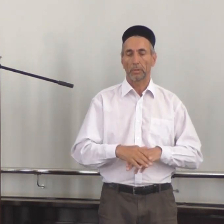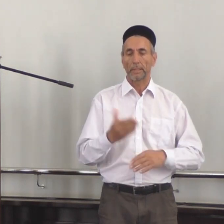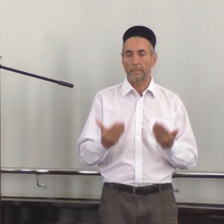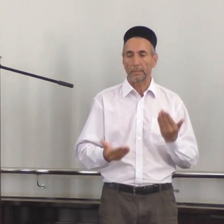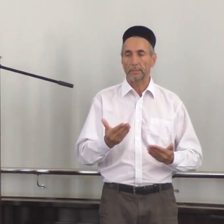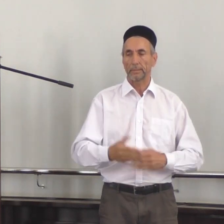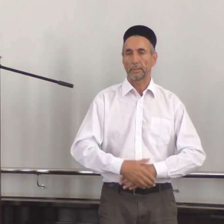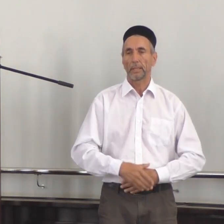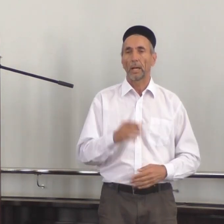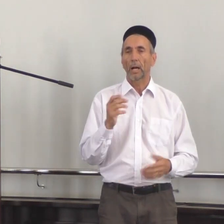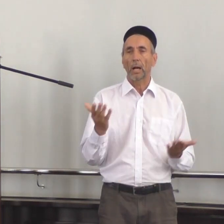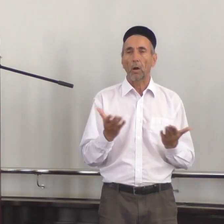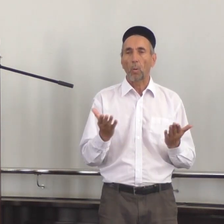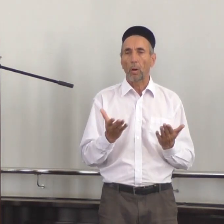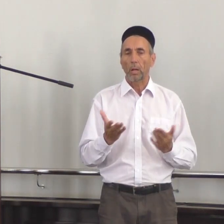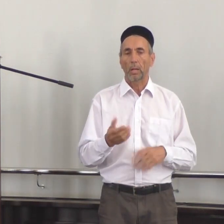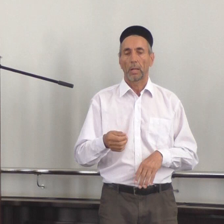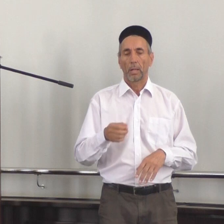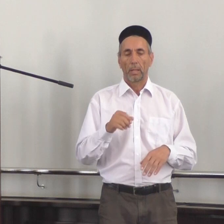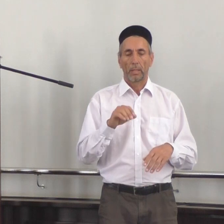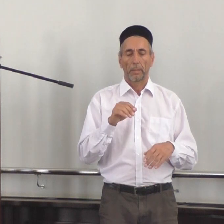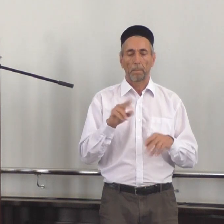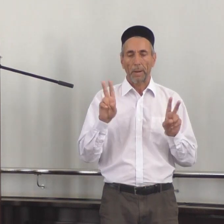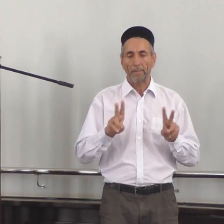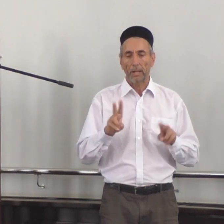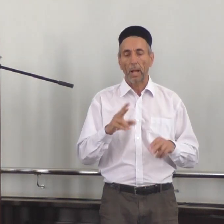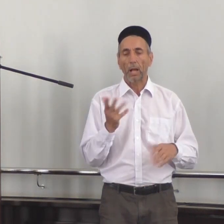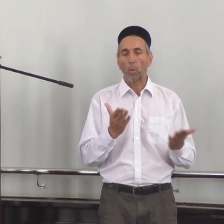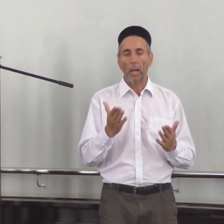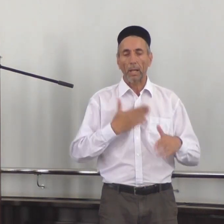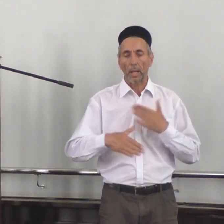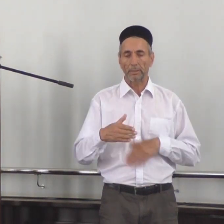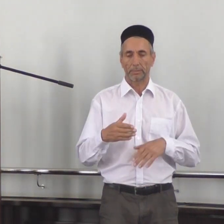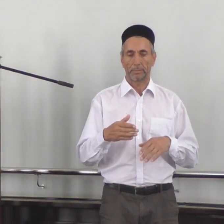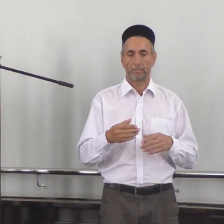әгәр дә инде ниндидер бәлә-каза хәсрәт килсә, ниндидер шатлык килсә,